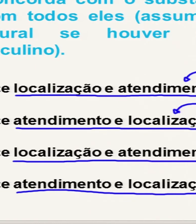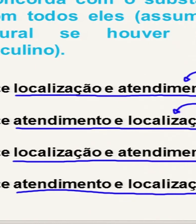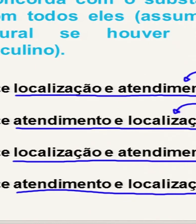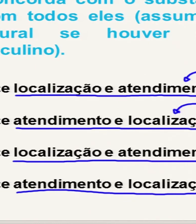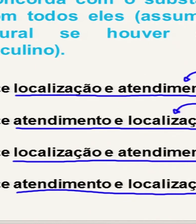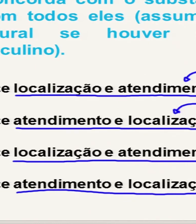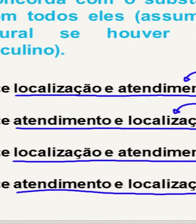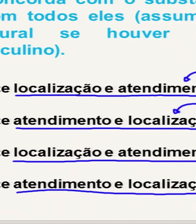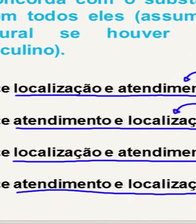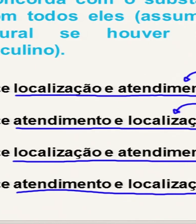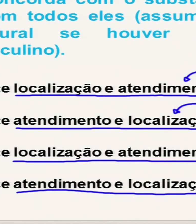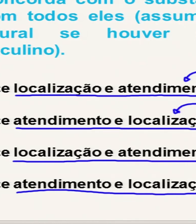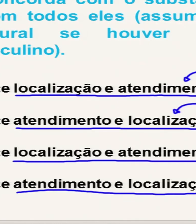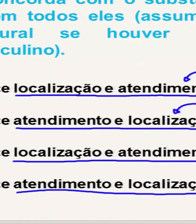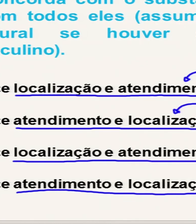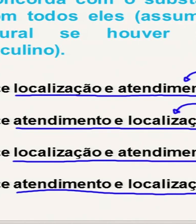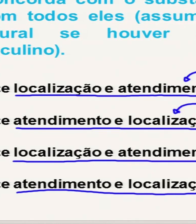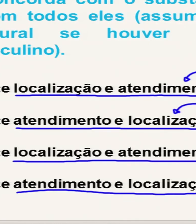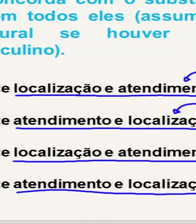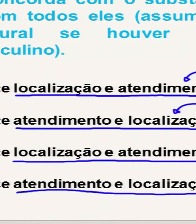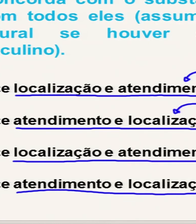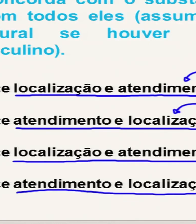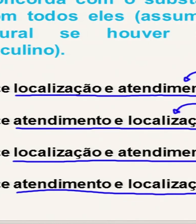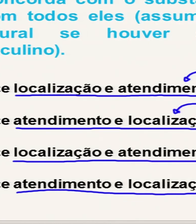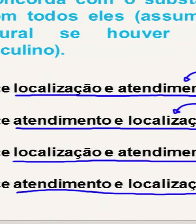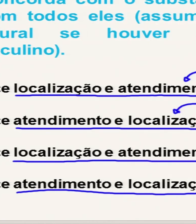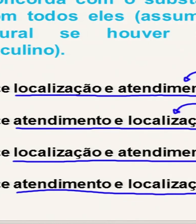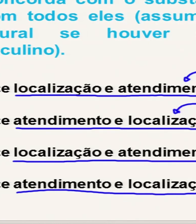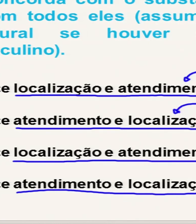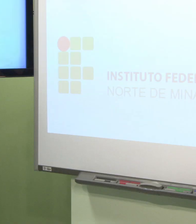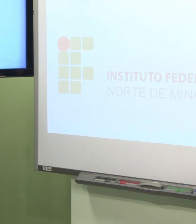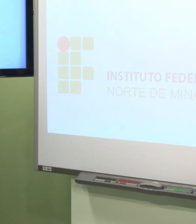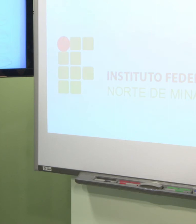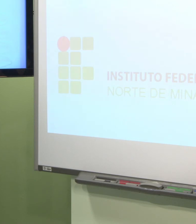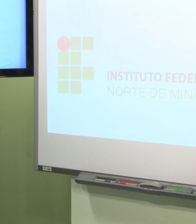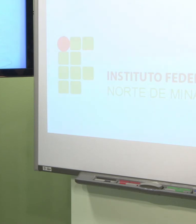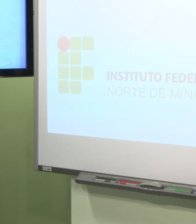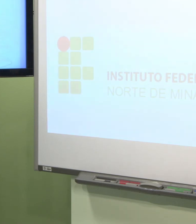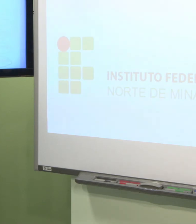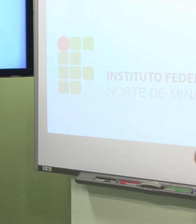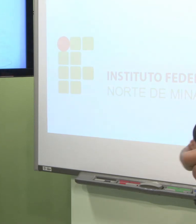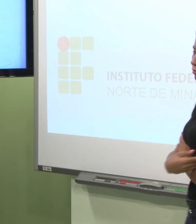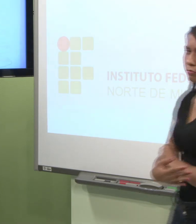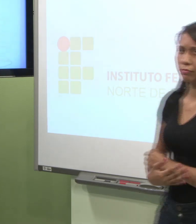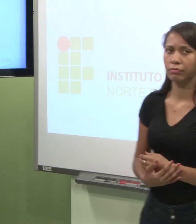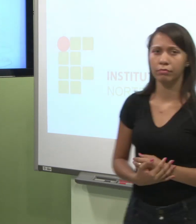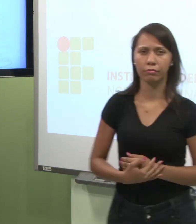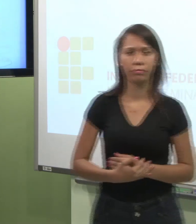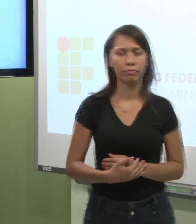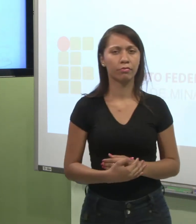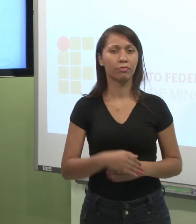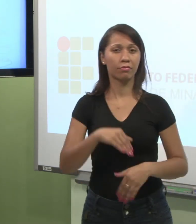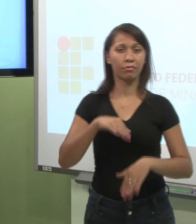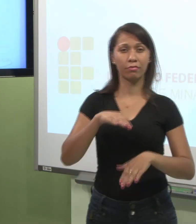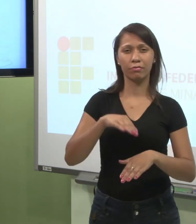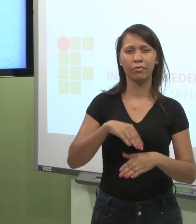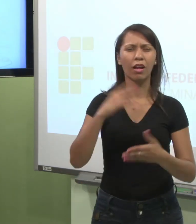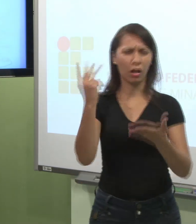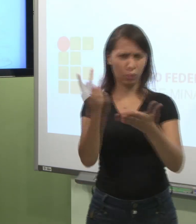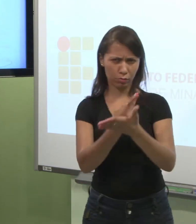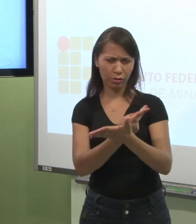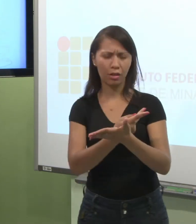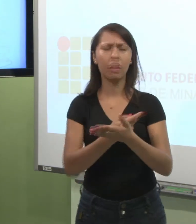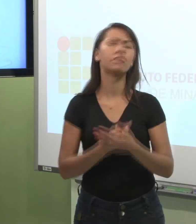porque atendimento está no masculino e localização no feminino. É comum em língua portuguesa, quando se refere a